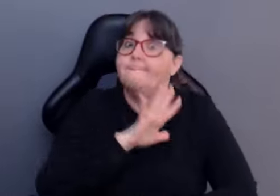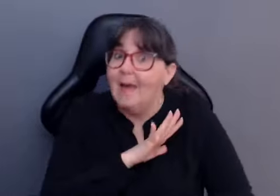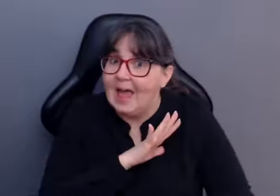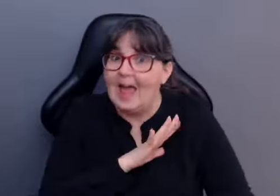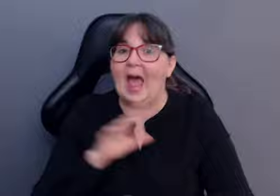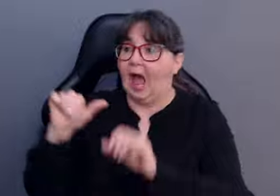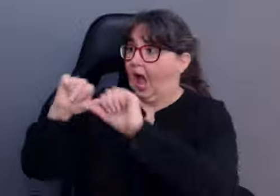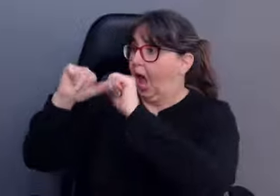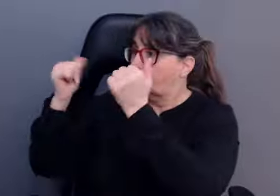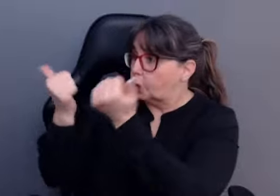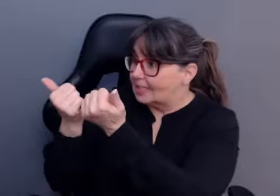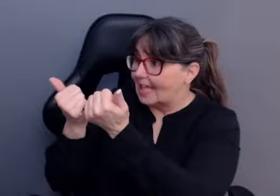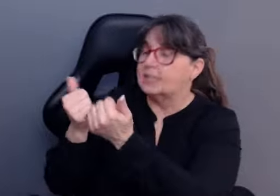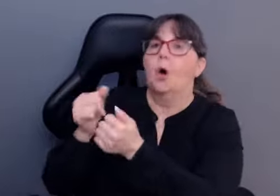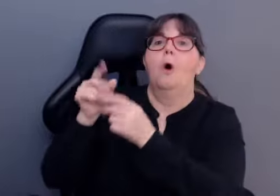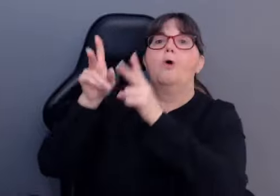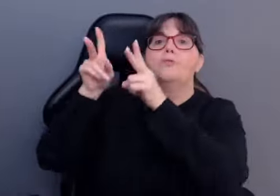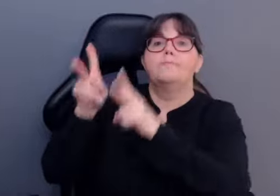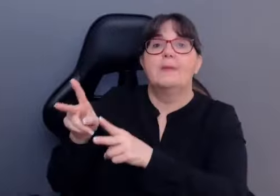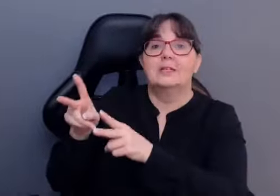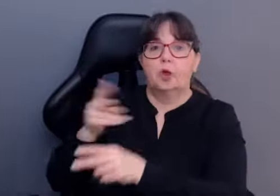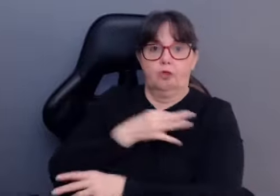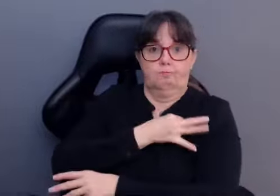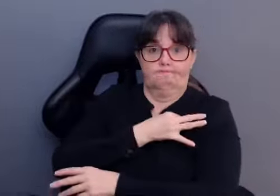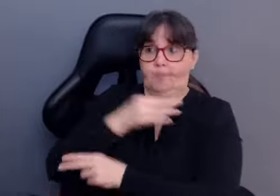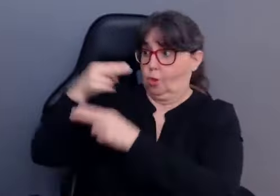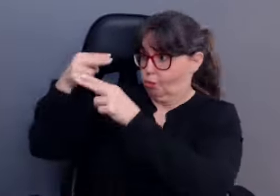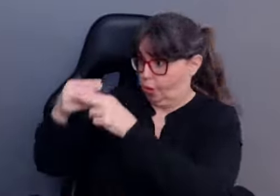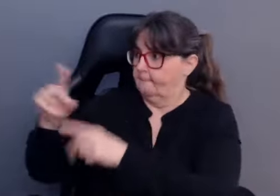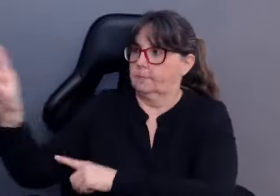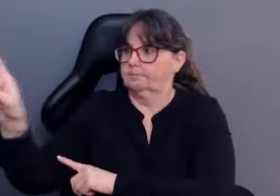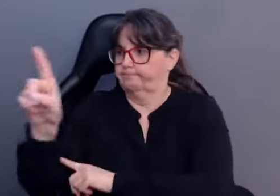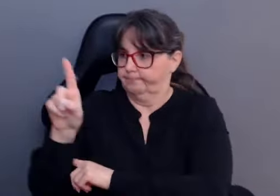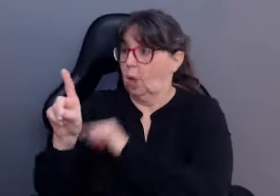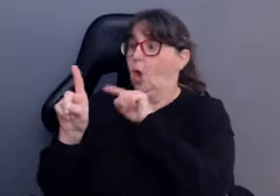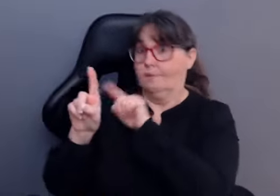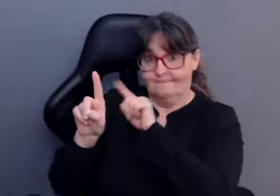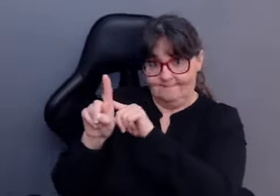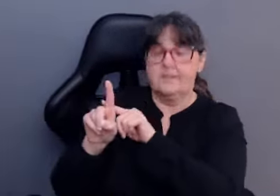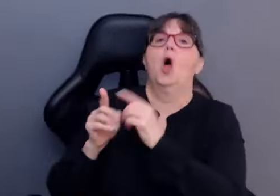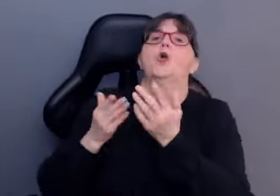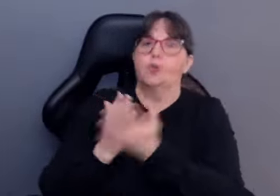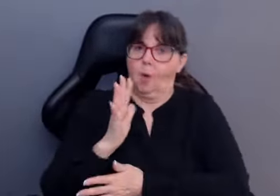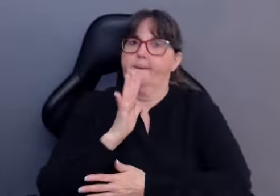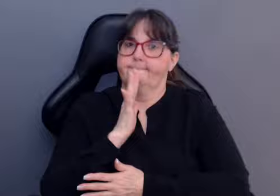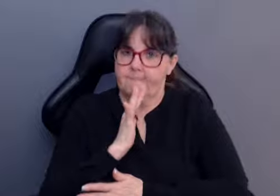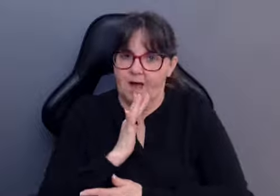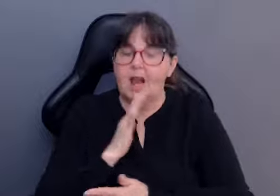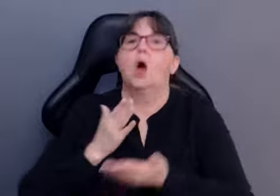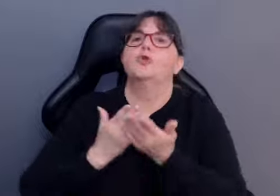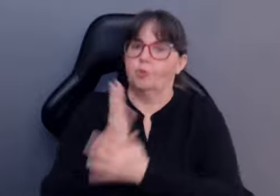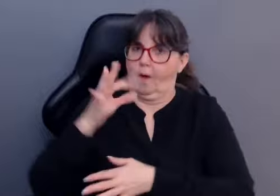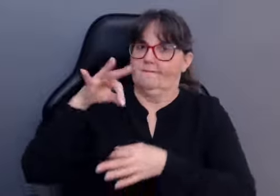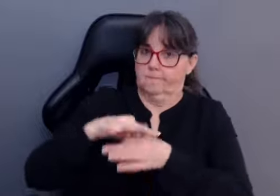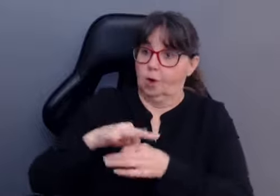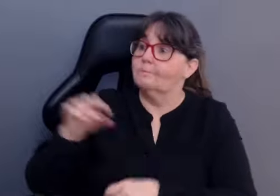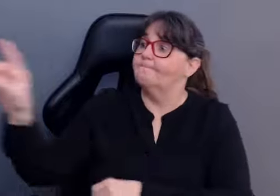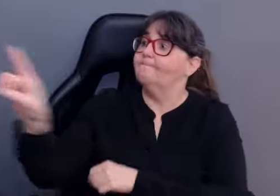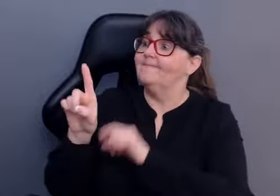par membre associatif a droit de parole et de vote. Et seul ce représentant d'un